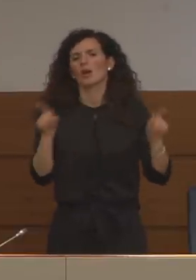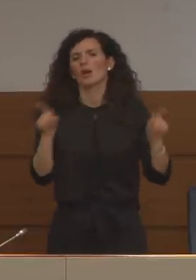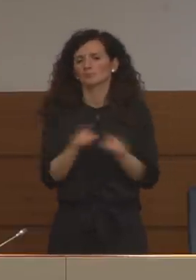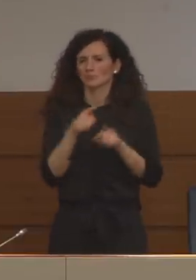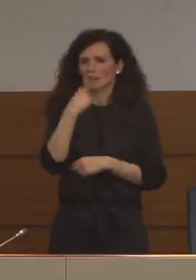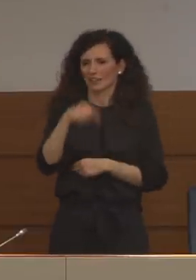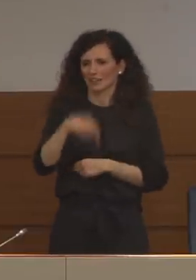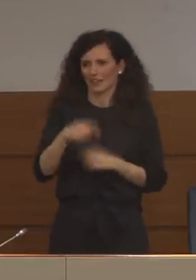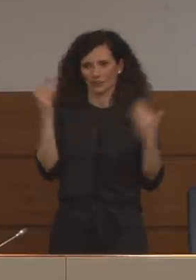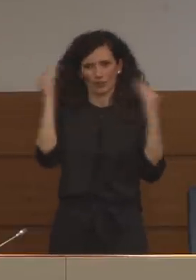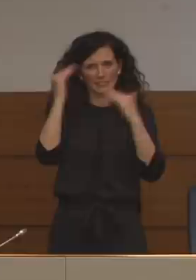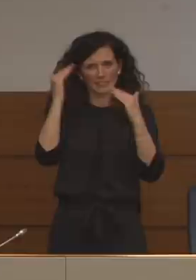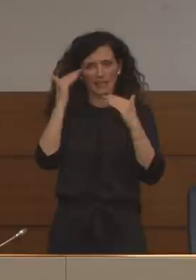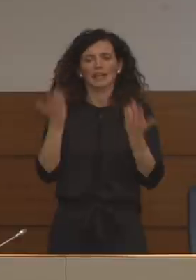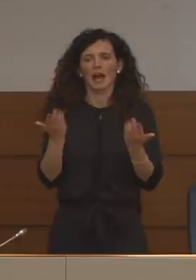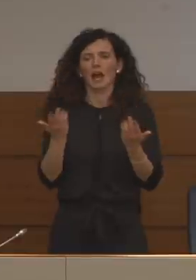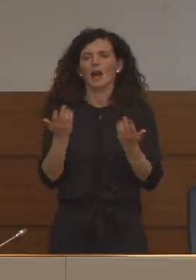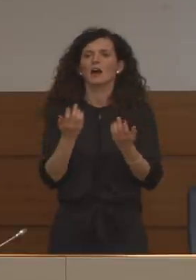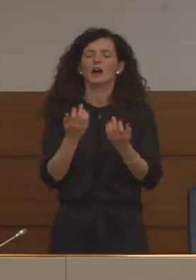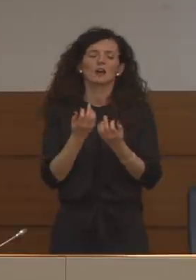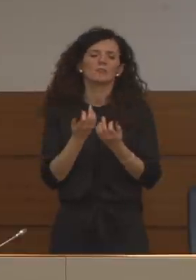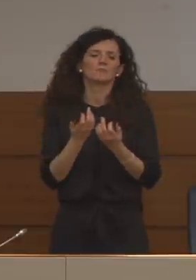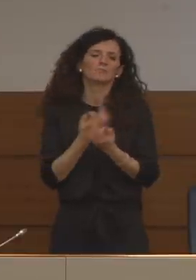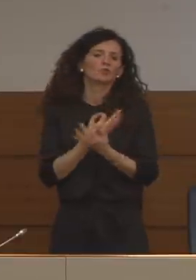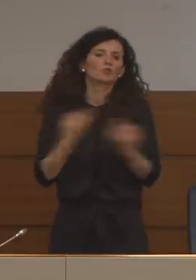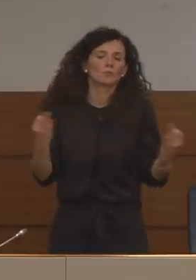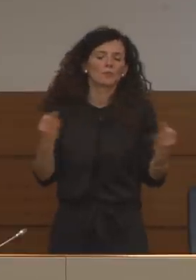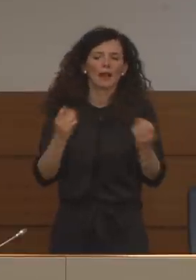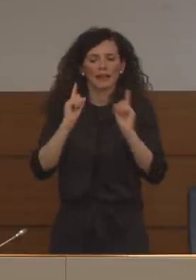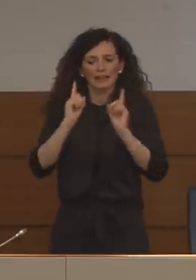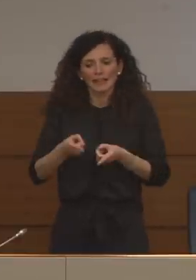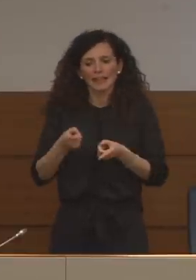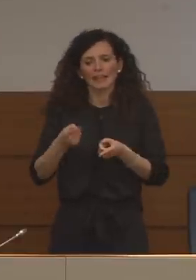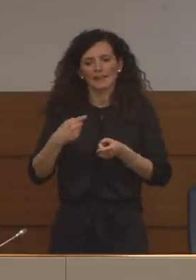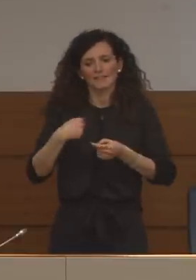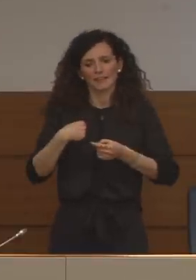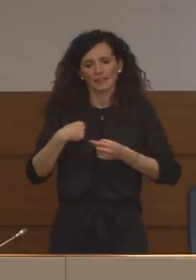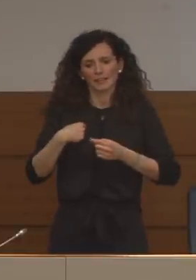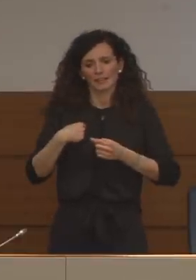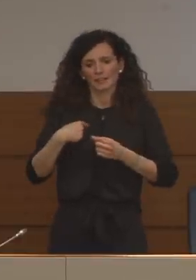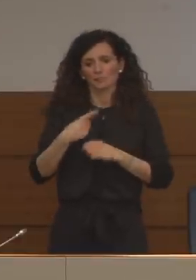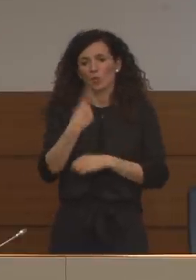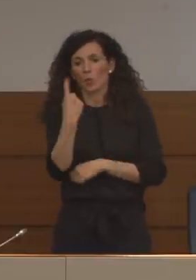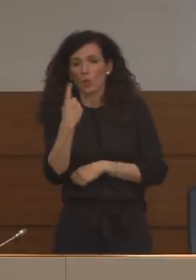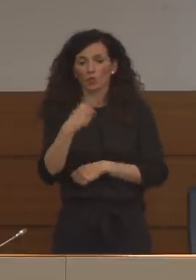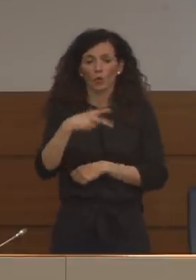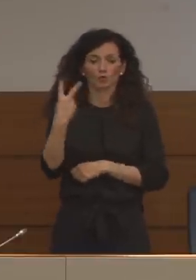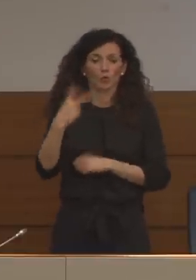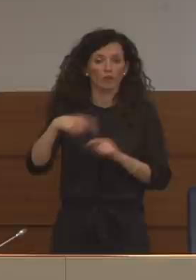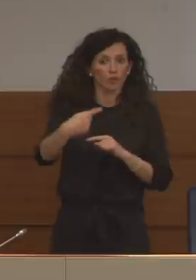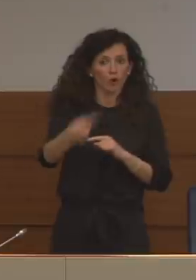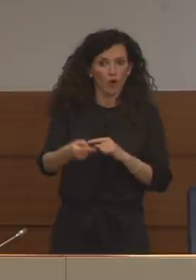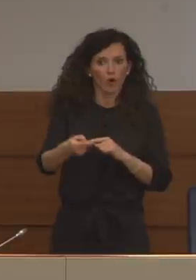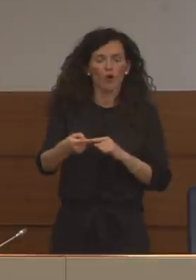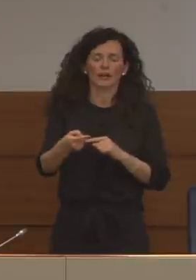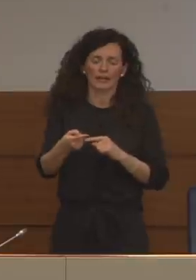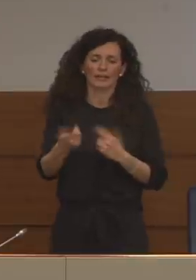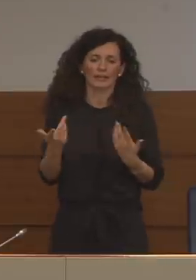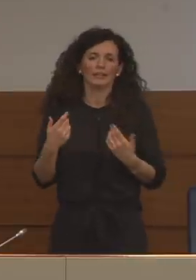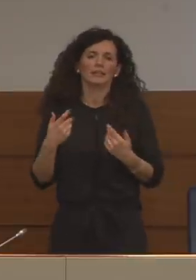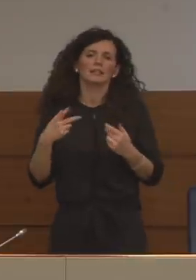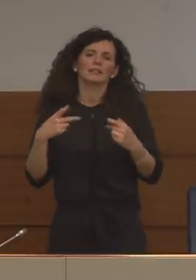ovviamente va consolidato nel giro dei prossimi 12 giorni l'auspicio